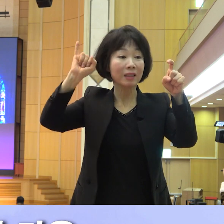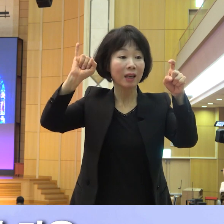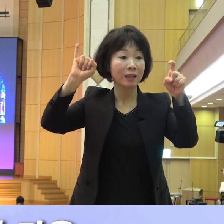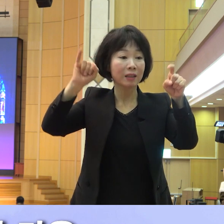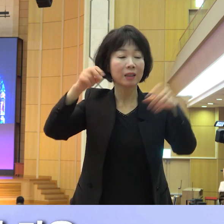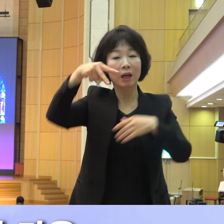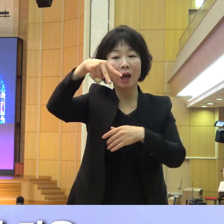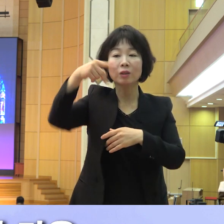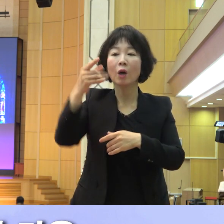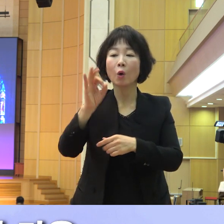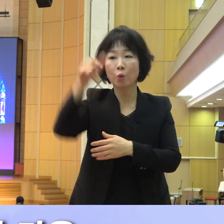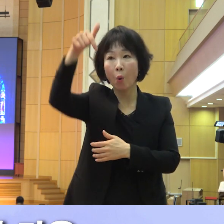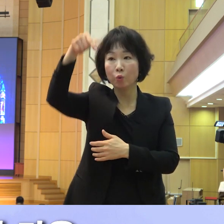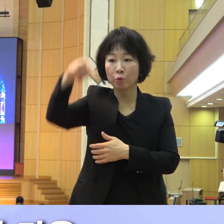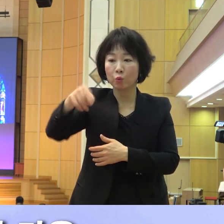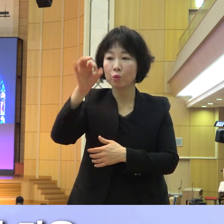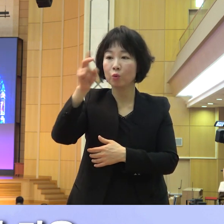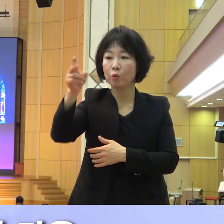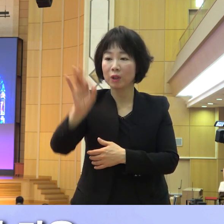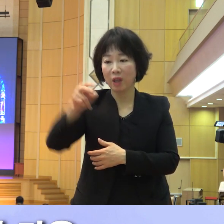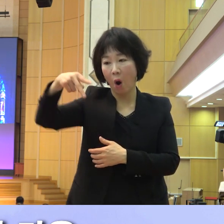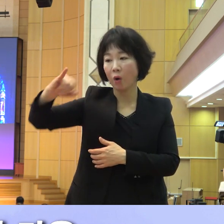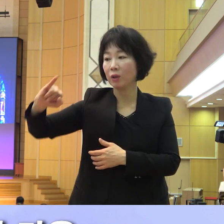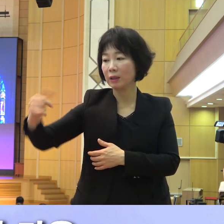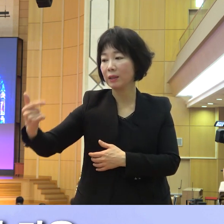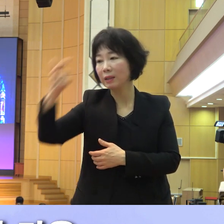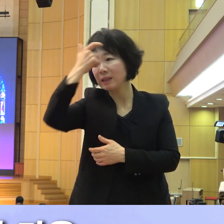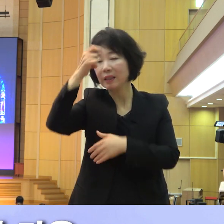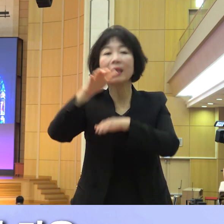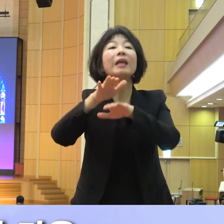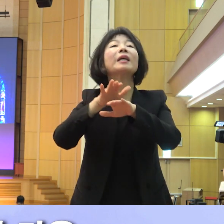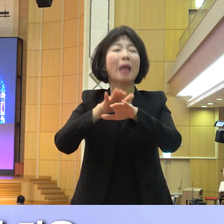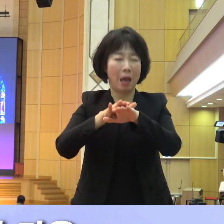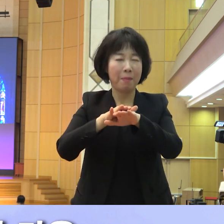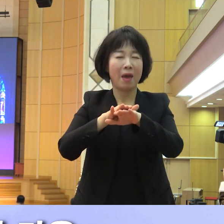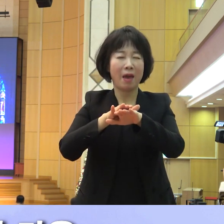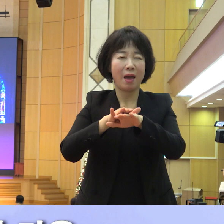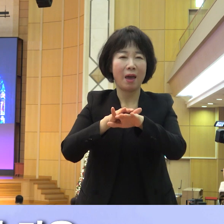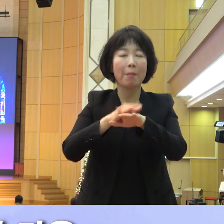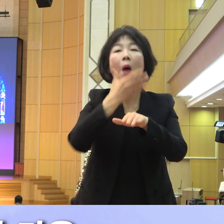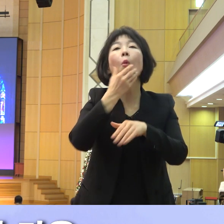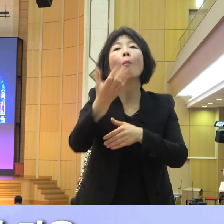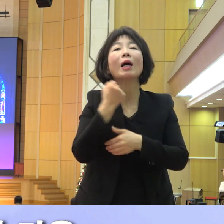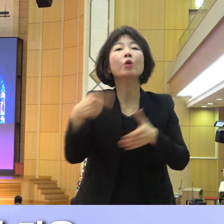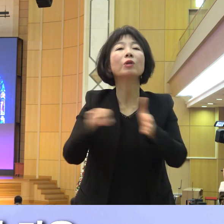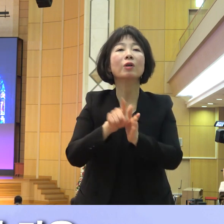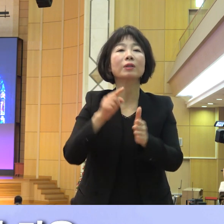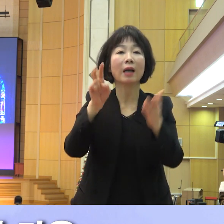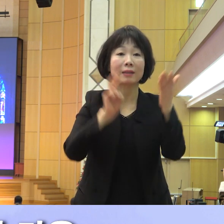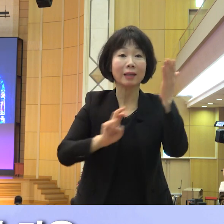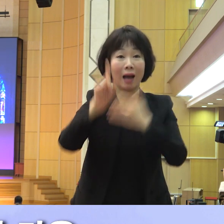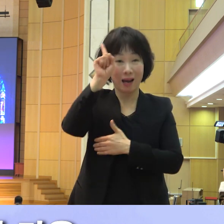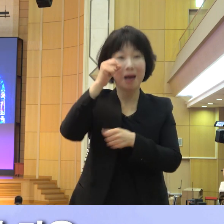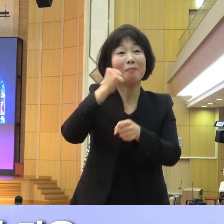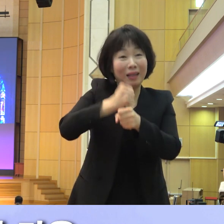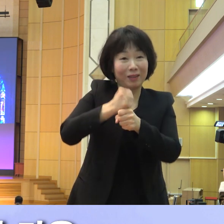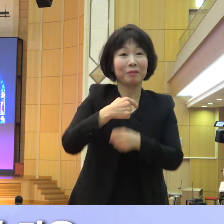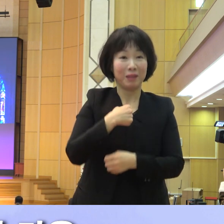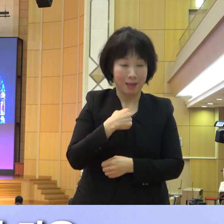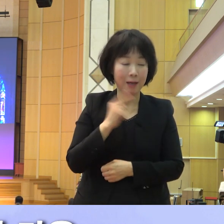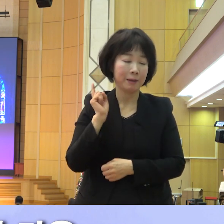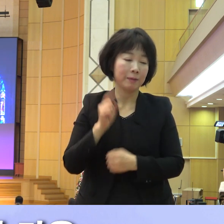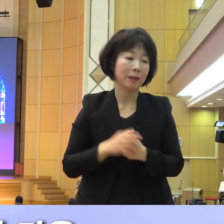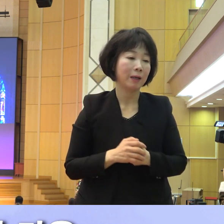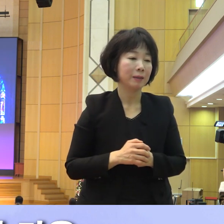이 찬양을 부르고 하나님께 영광 돌리고 축복받기 위해서 이 찬양을 만들었습니다. 오늘 말씀과